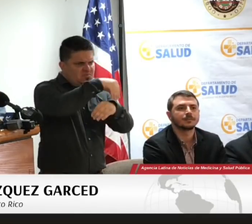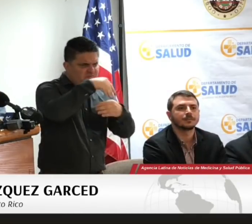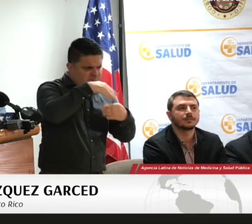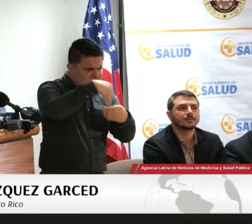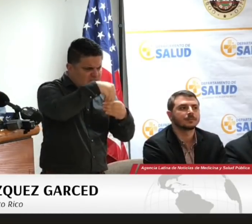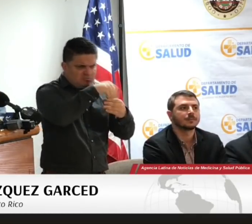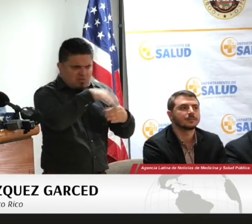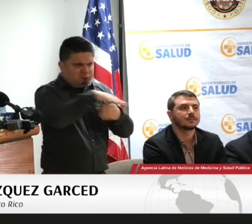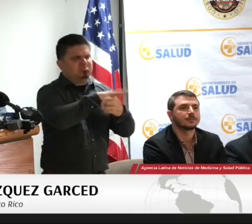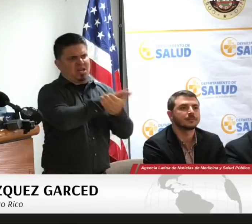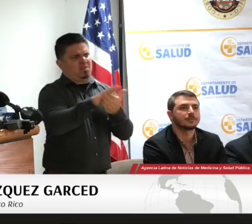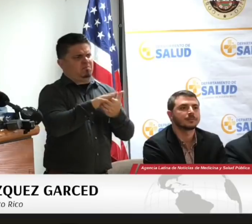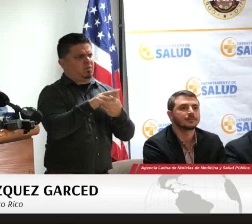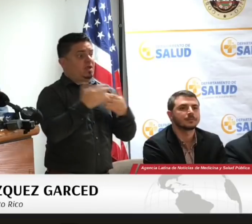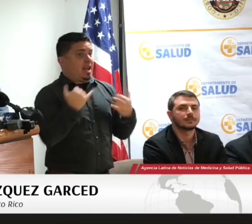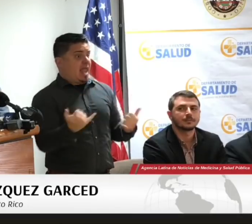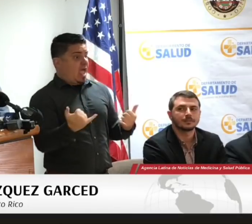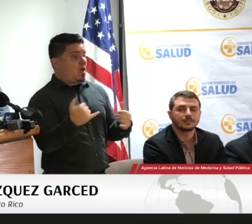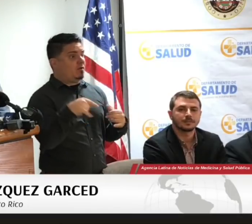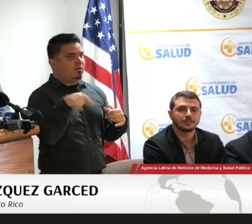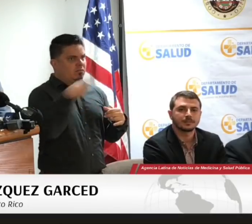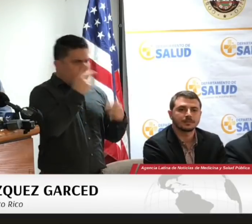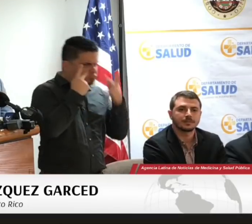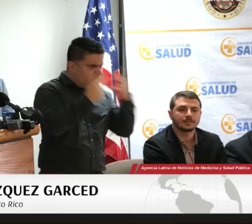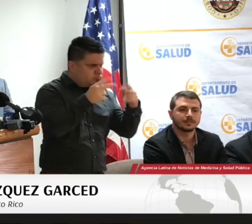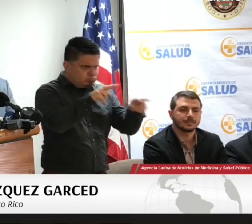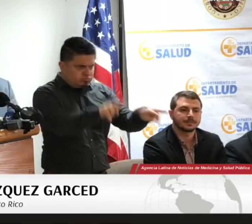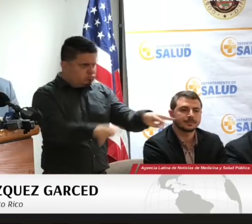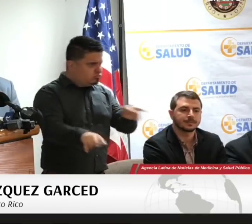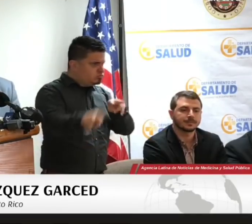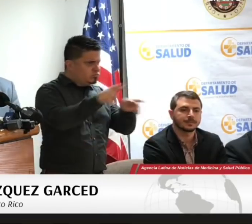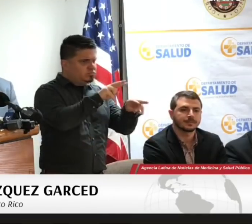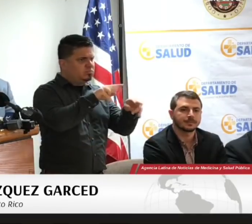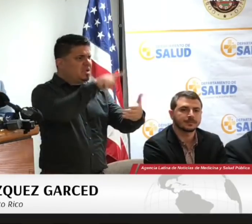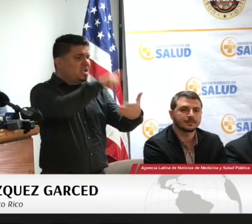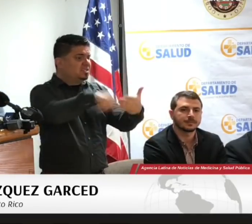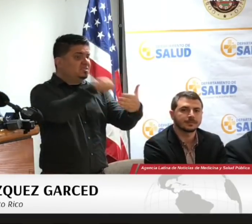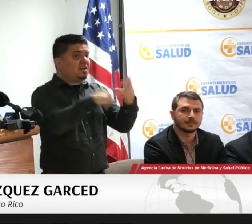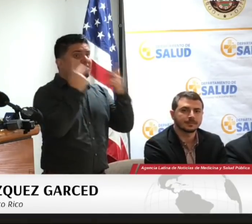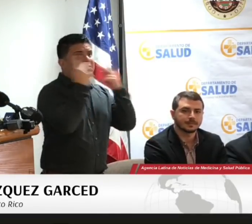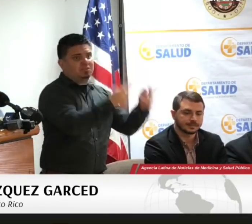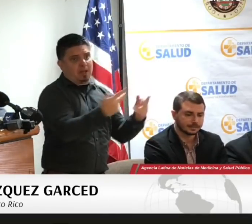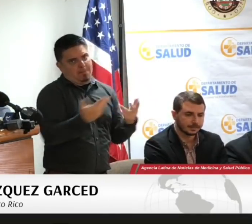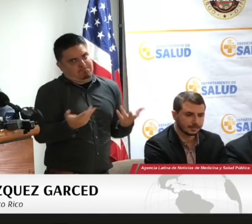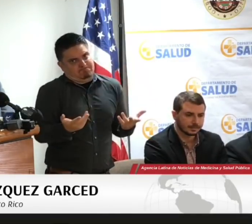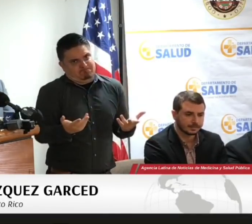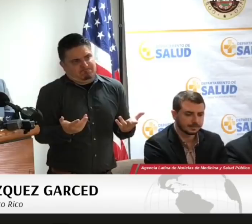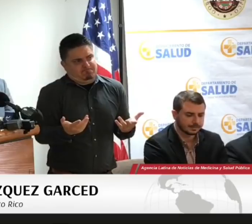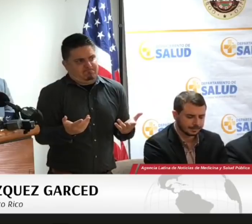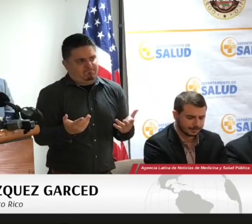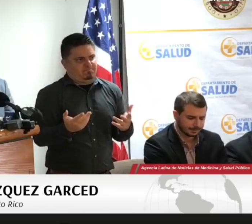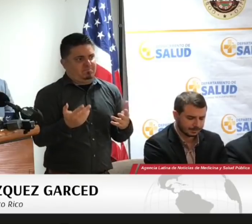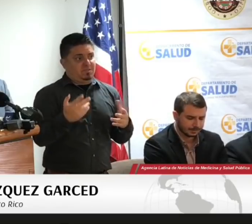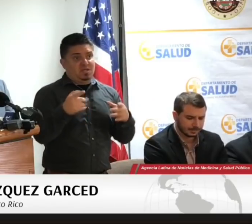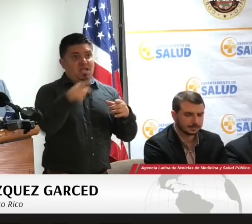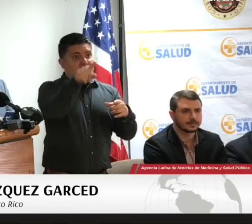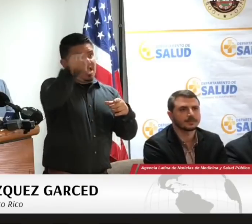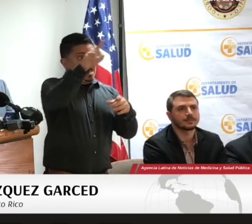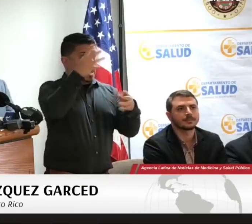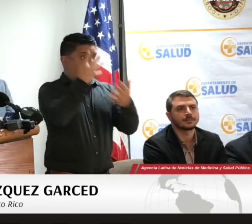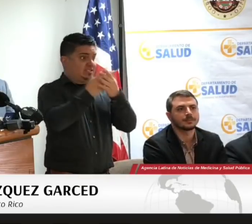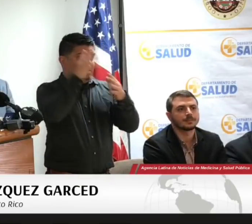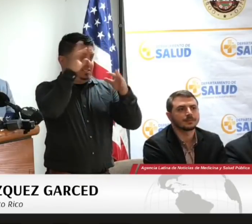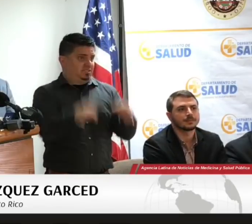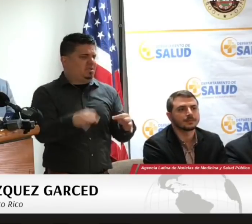se van a cancelar las visitas, por cuanto no tenemos ninguna situación que amerite la cancelación. No empiece de